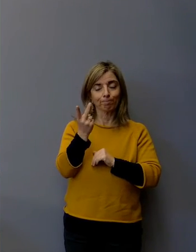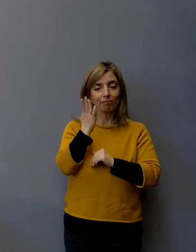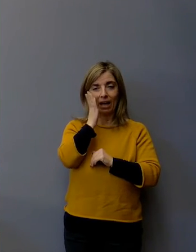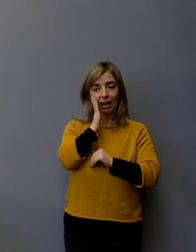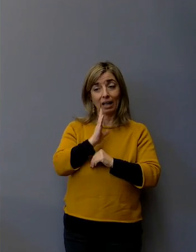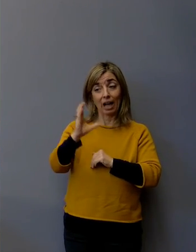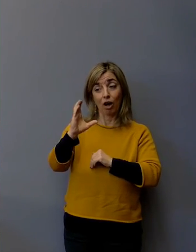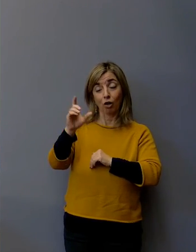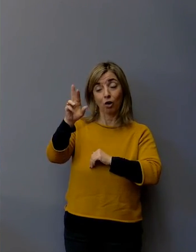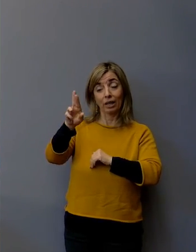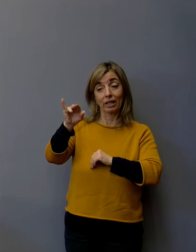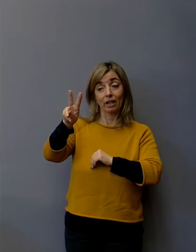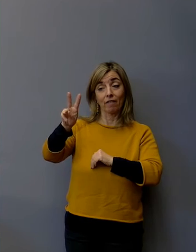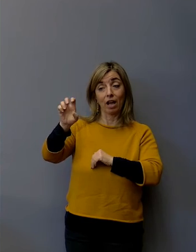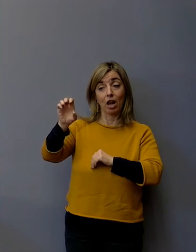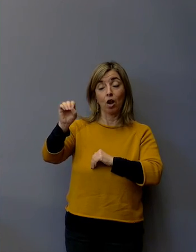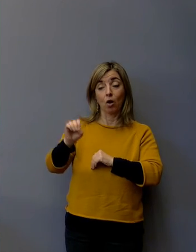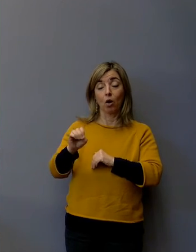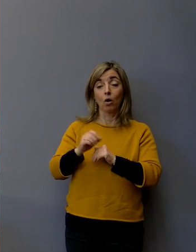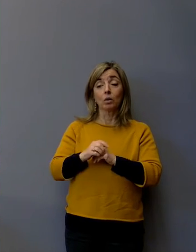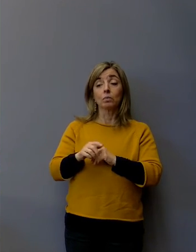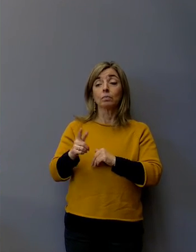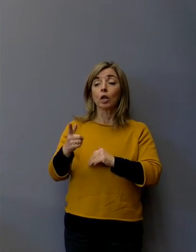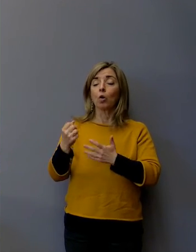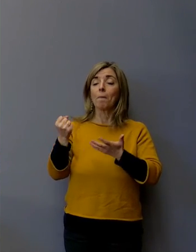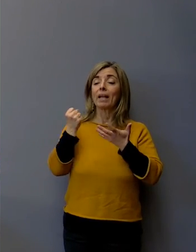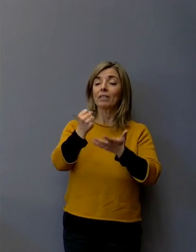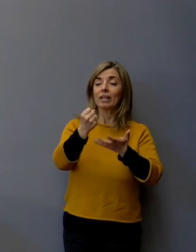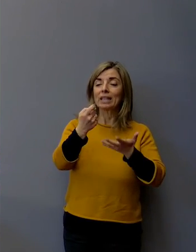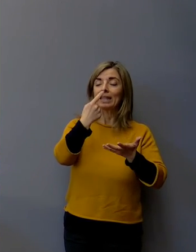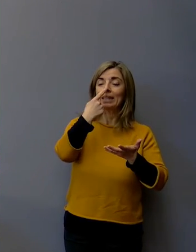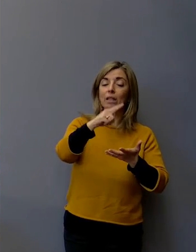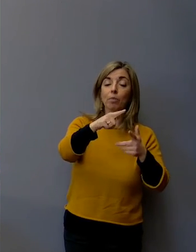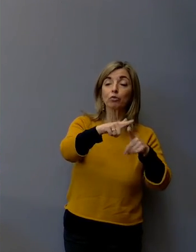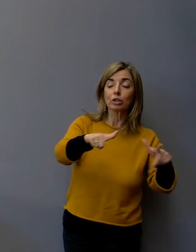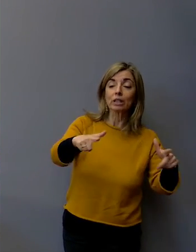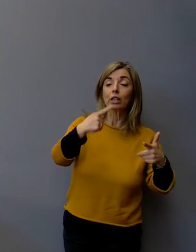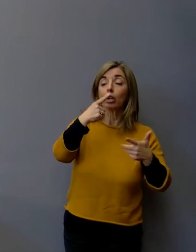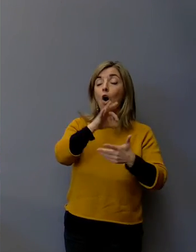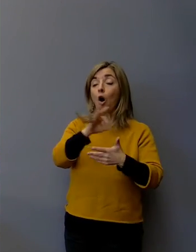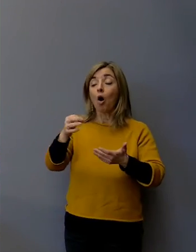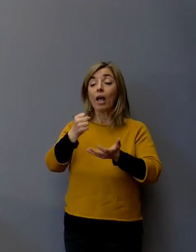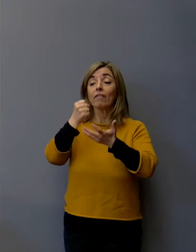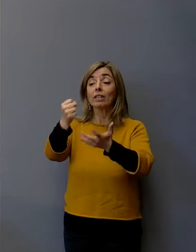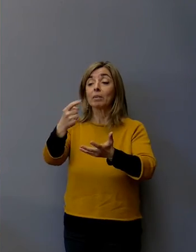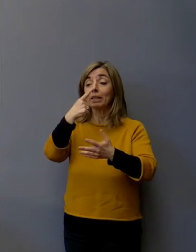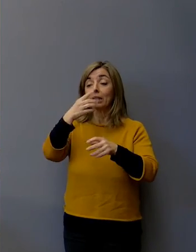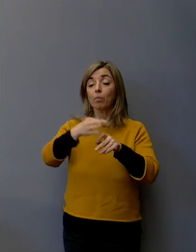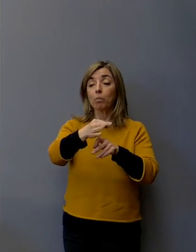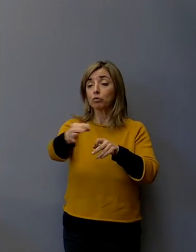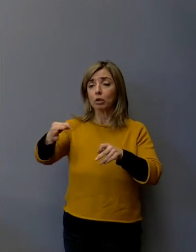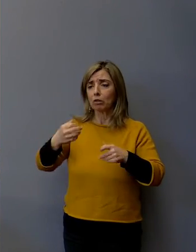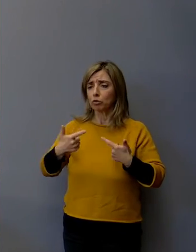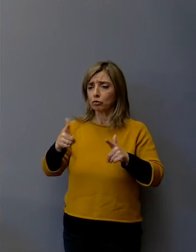carattere cittadino come hai detto te stasera o investimenti a carattere municipale la città è divisa in nove municipi punto